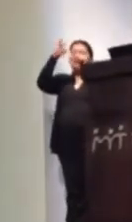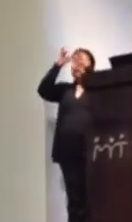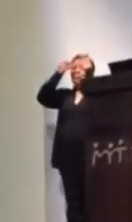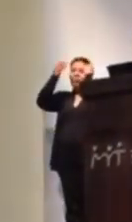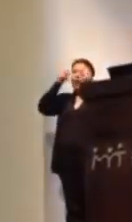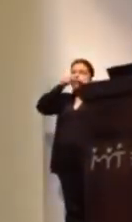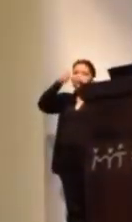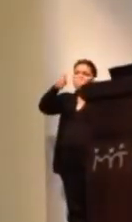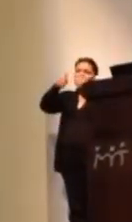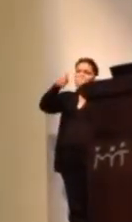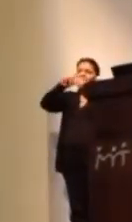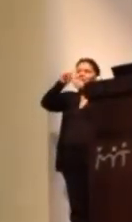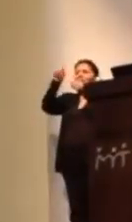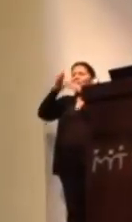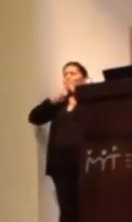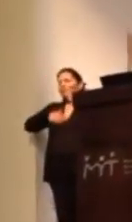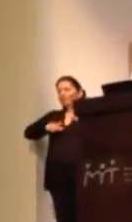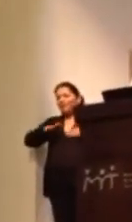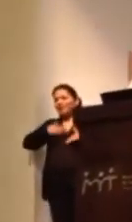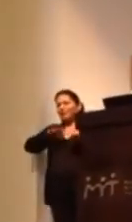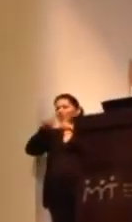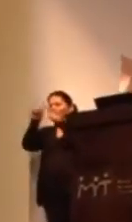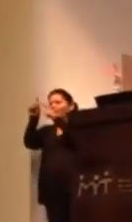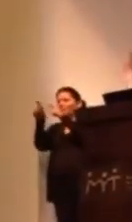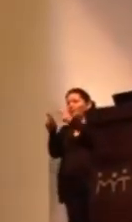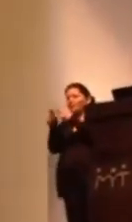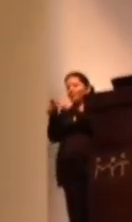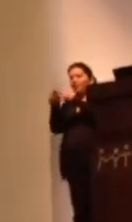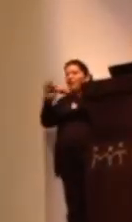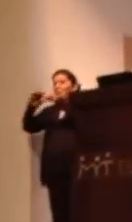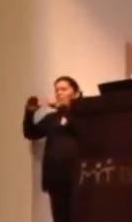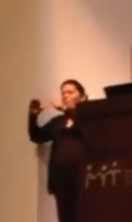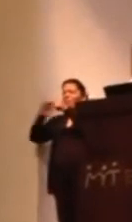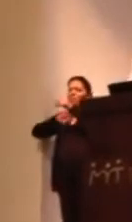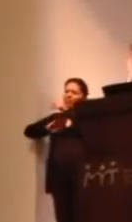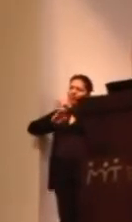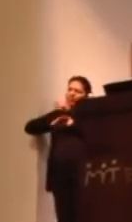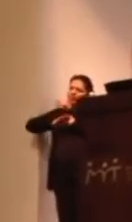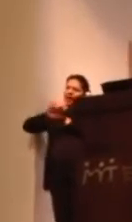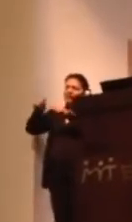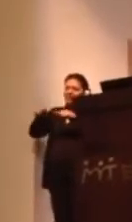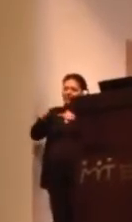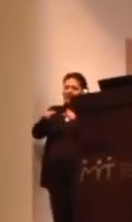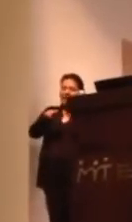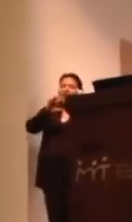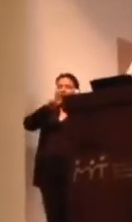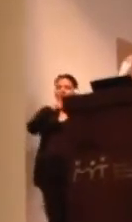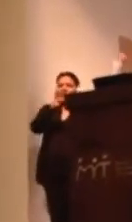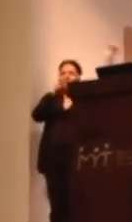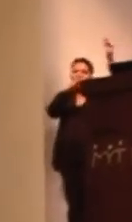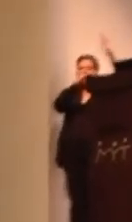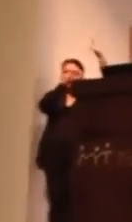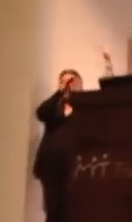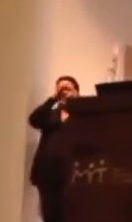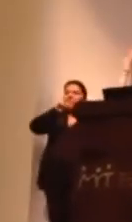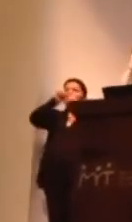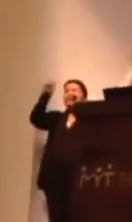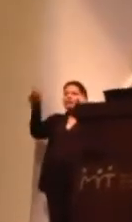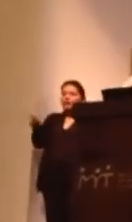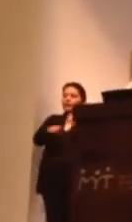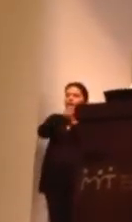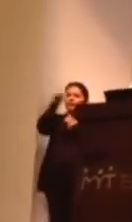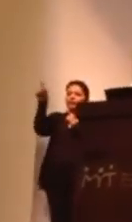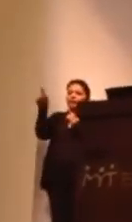diferentes, se llaman highlights, son como mensajes que llegan así, que ustedes se pueden llevar hoy 5